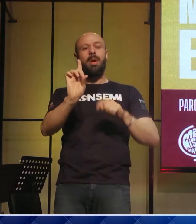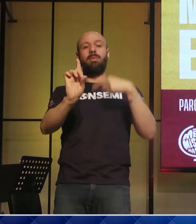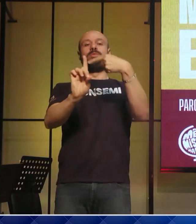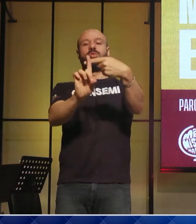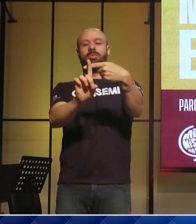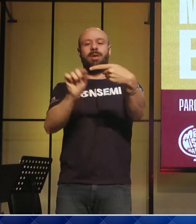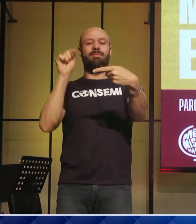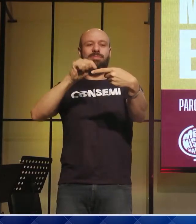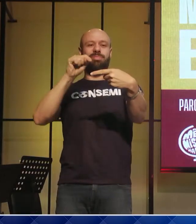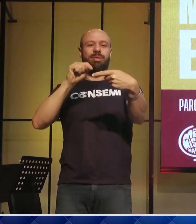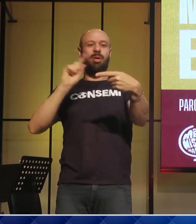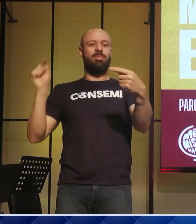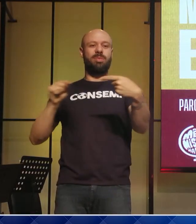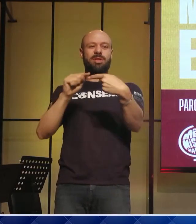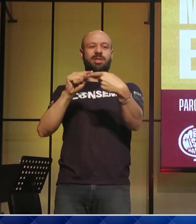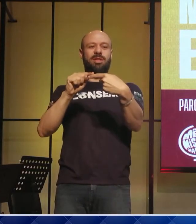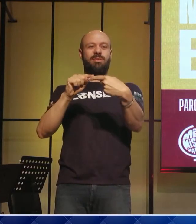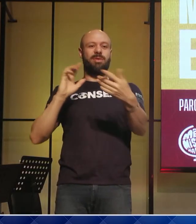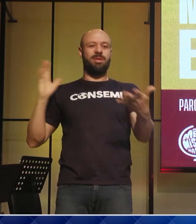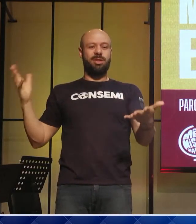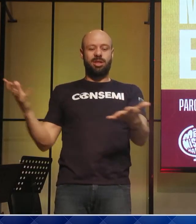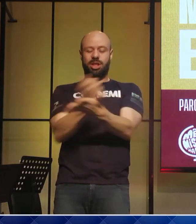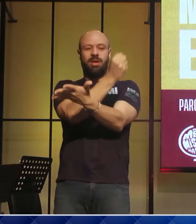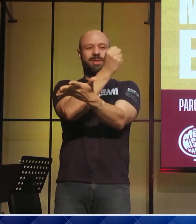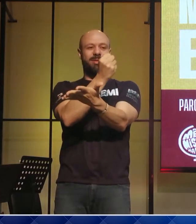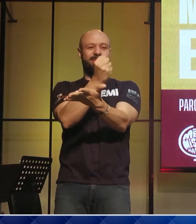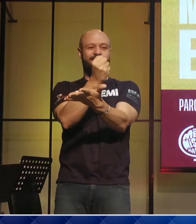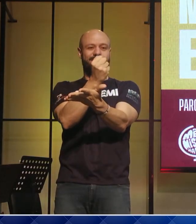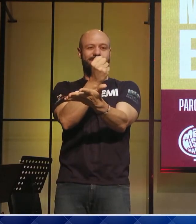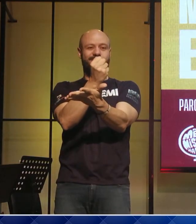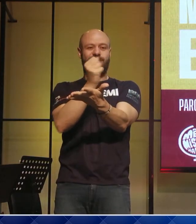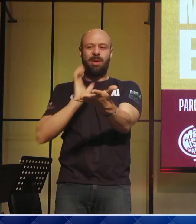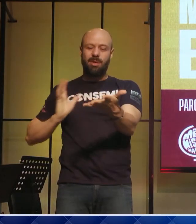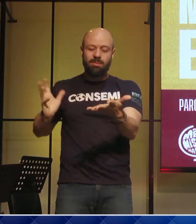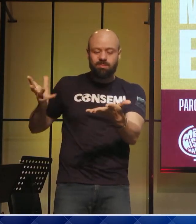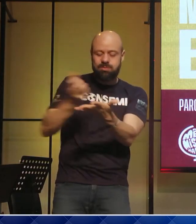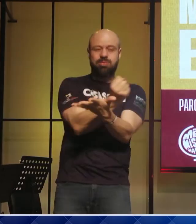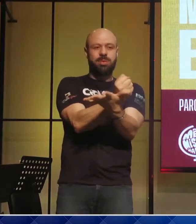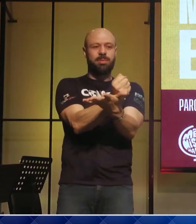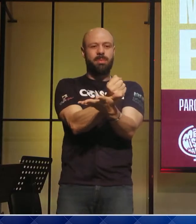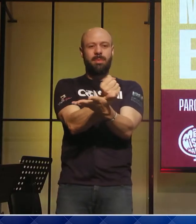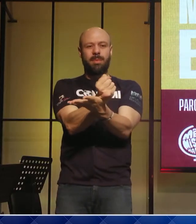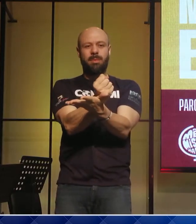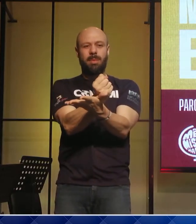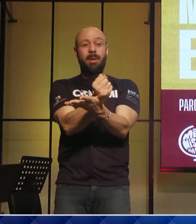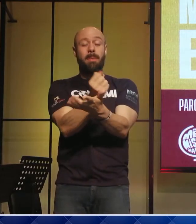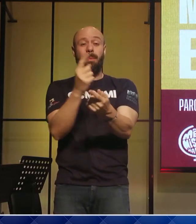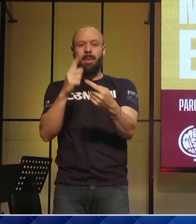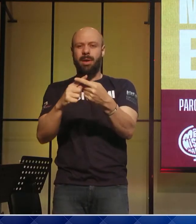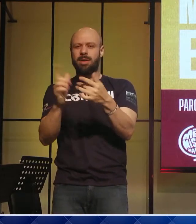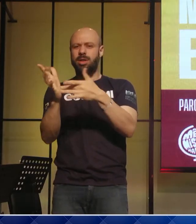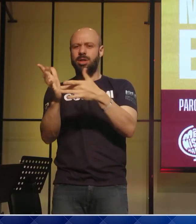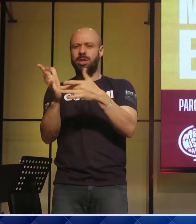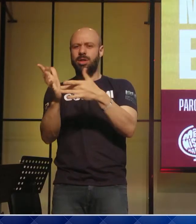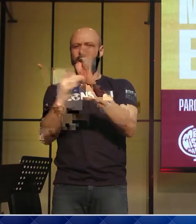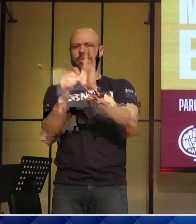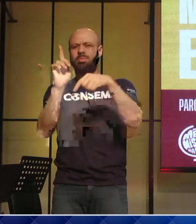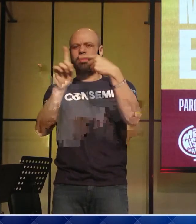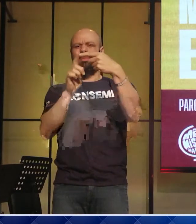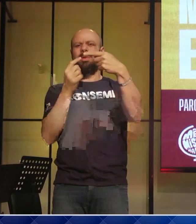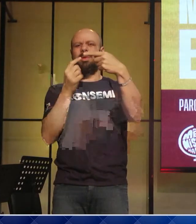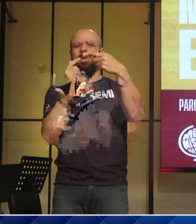a humanidade, resgatar a humanidade, comprar-nos com seu precioso sangue, como diz em